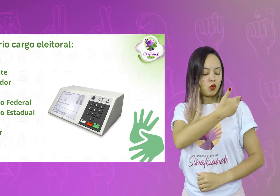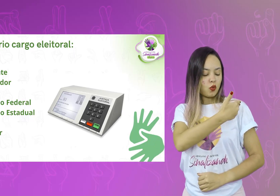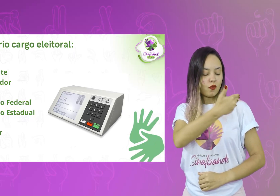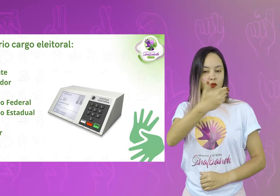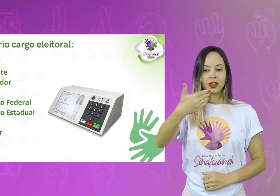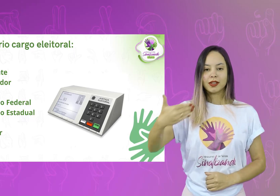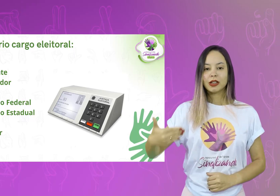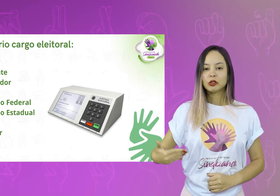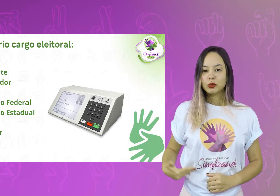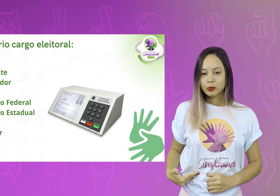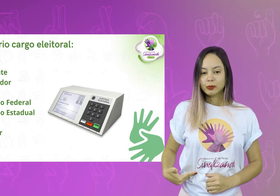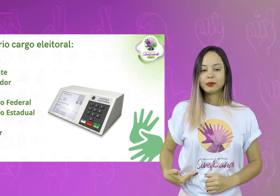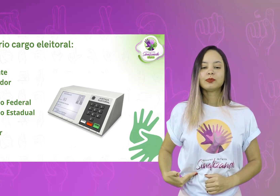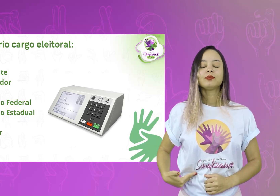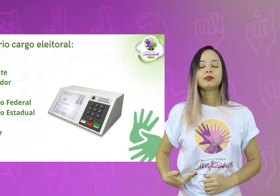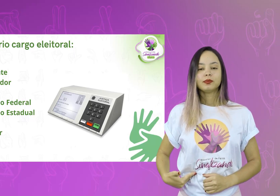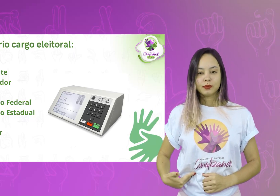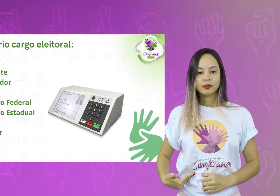governador,